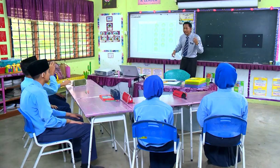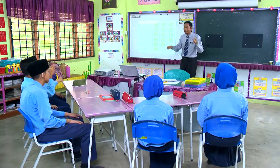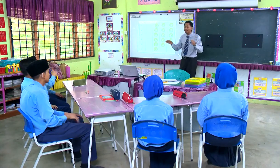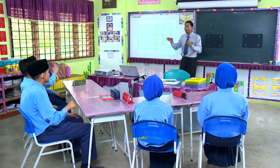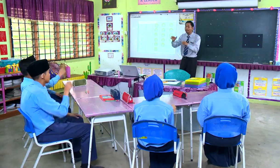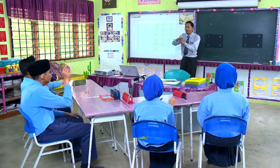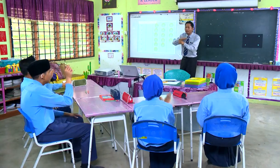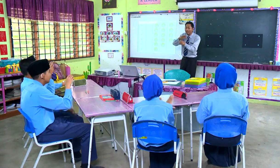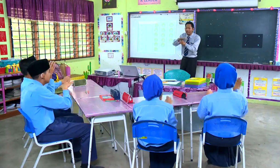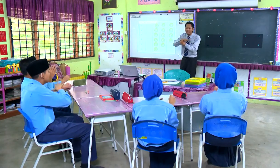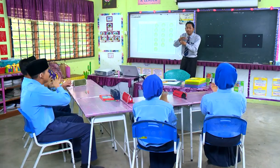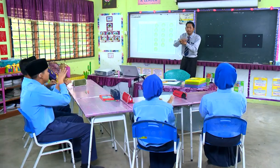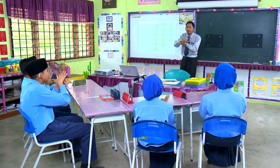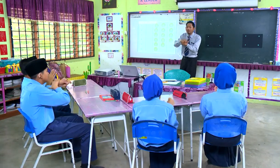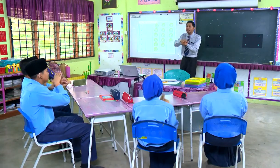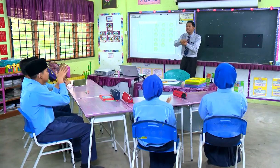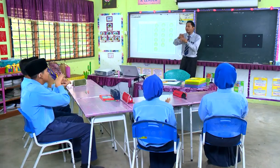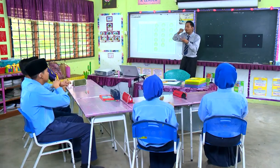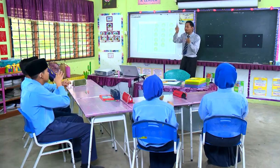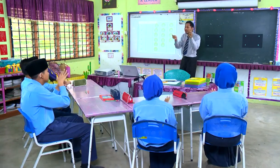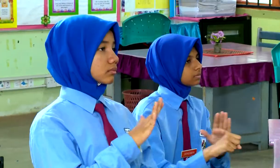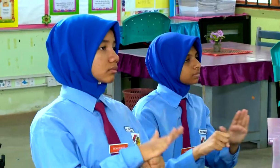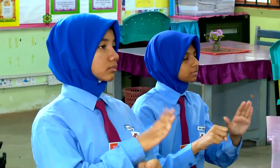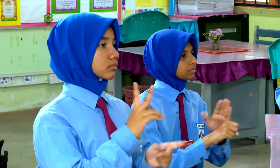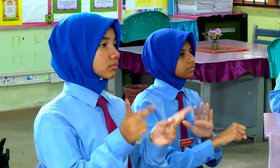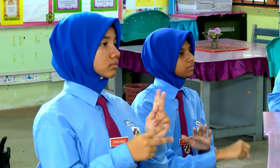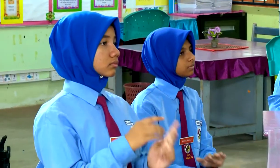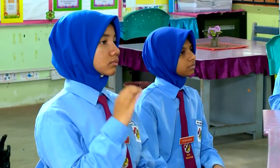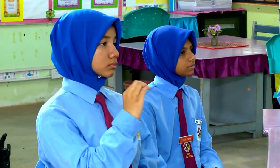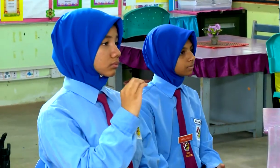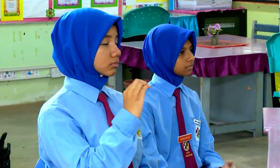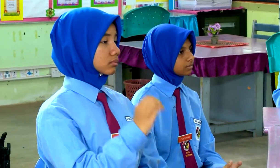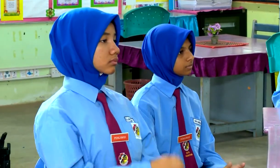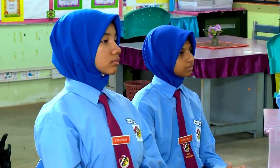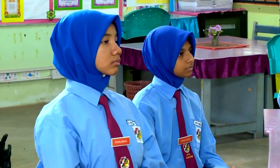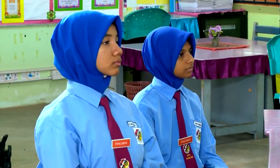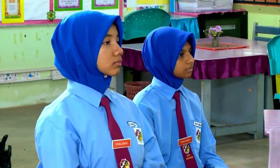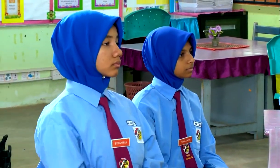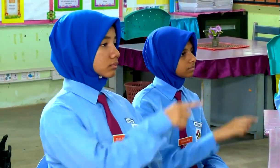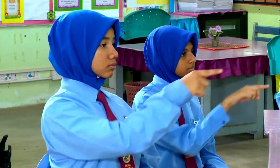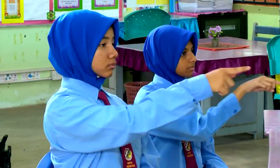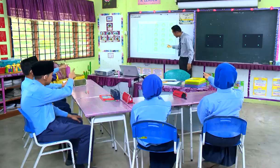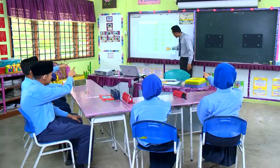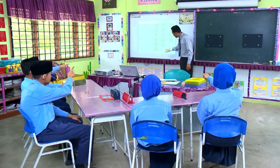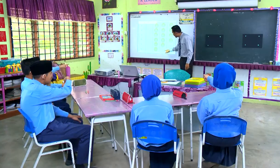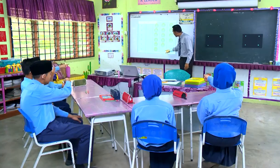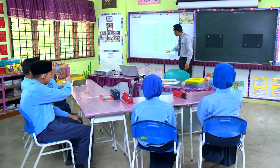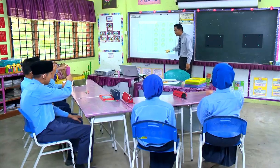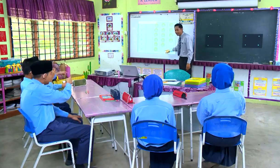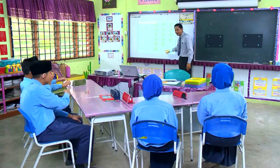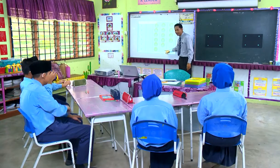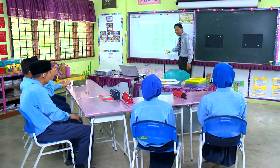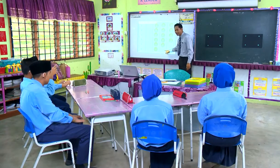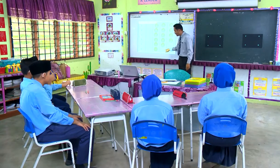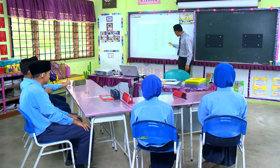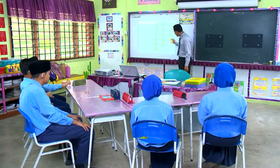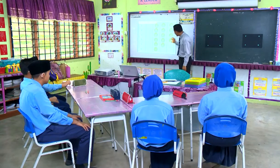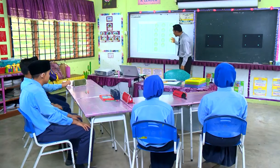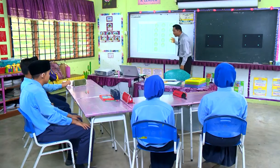Kita penuhkan. Penuhkan kotak kosong. Mana kotak kosong? Tu. Ada. Kita tarik yang